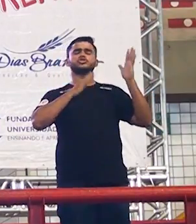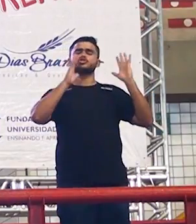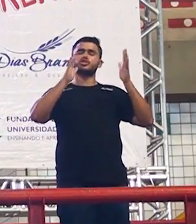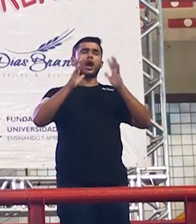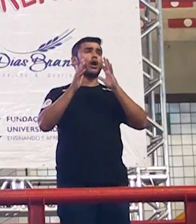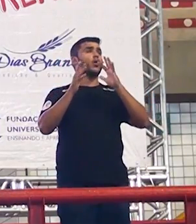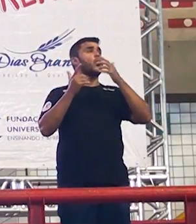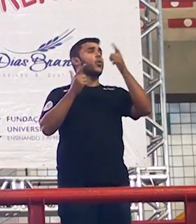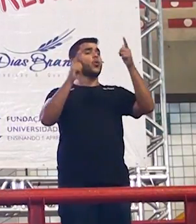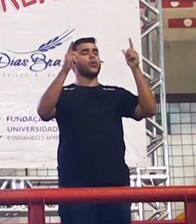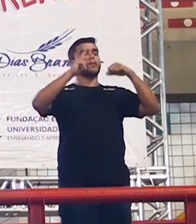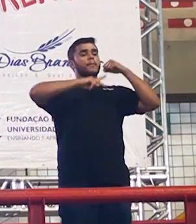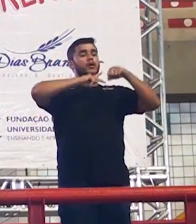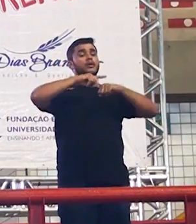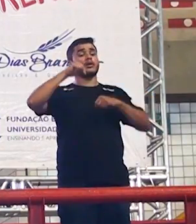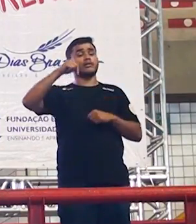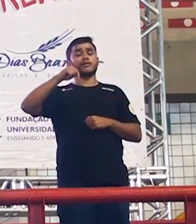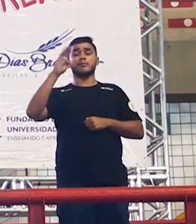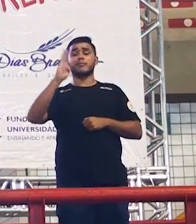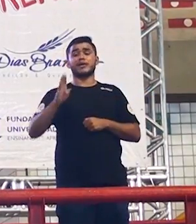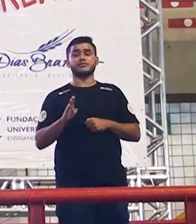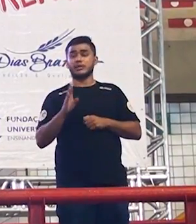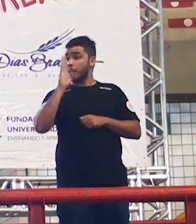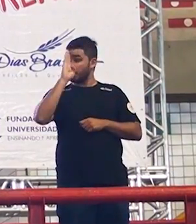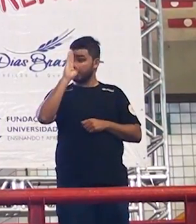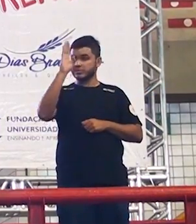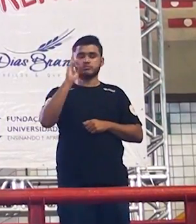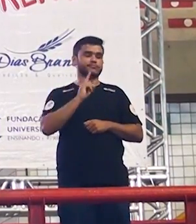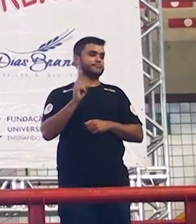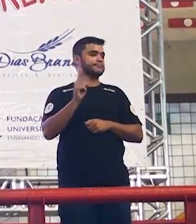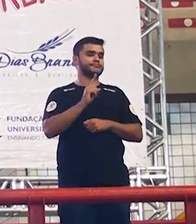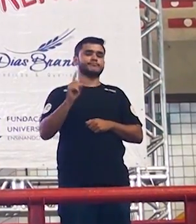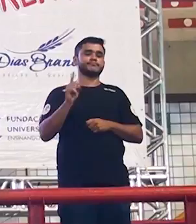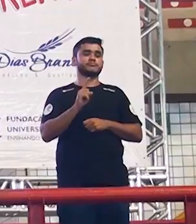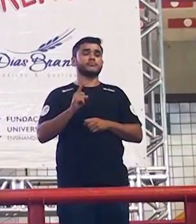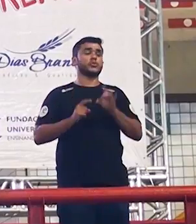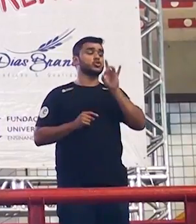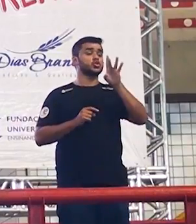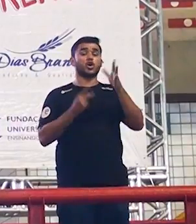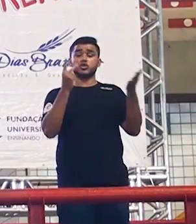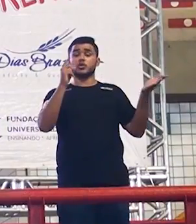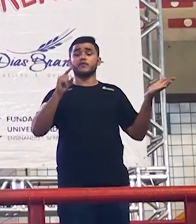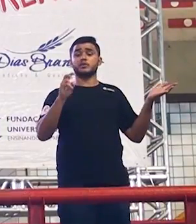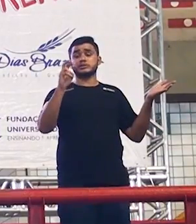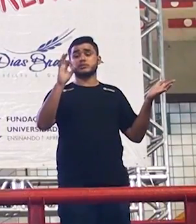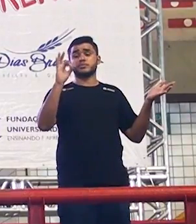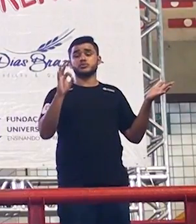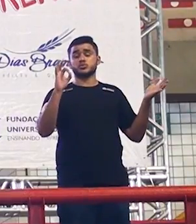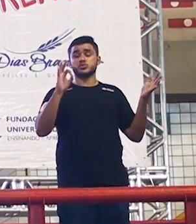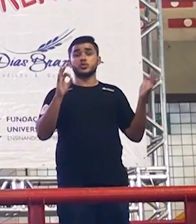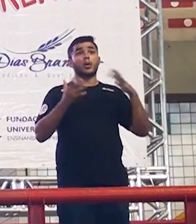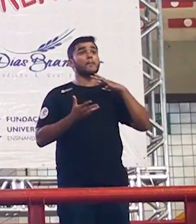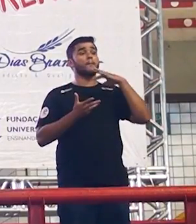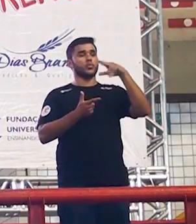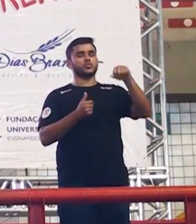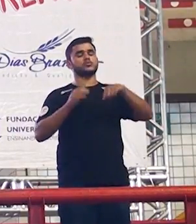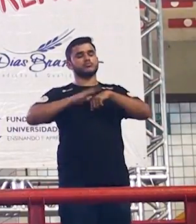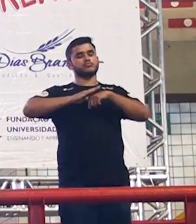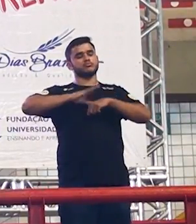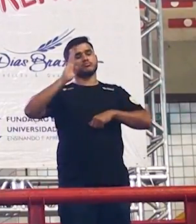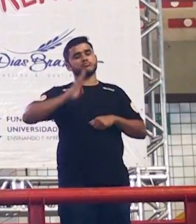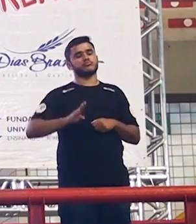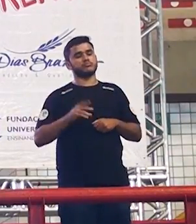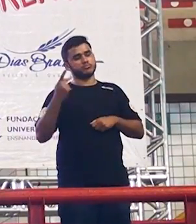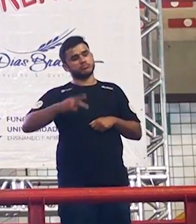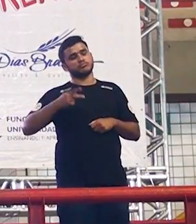mundo afora, mas que no Brasil ainda não é a principal fonte de energia. Apenas 2,5% da energia eólica mundial